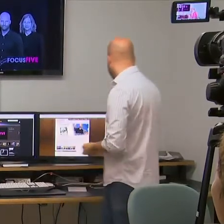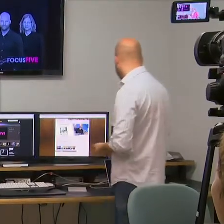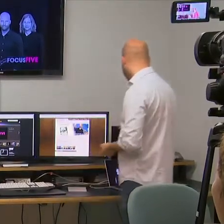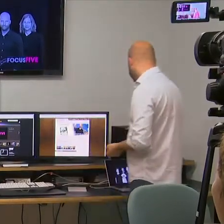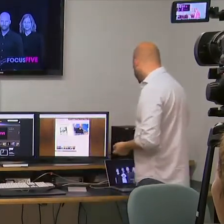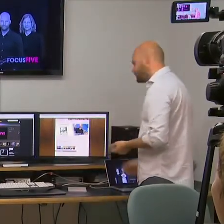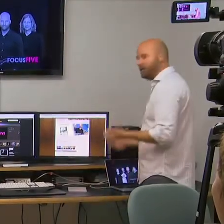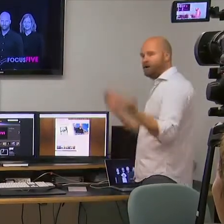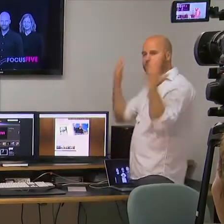Dolmetschende ein.